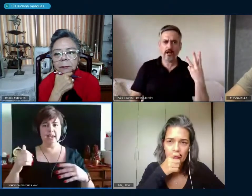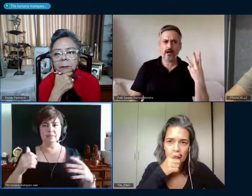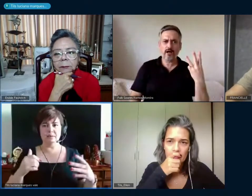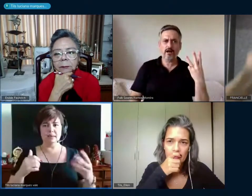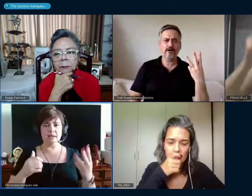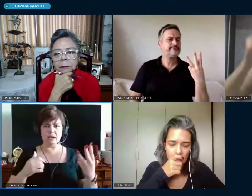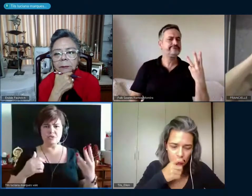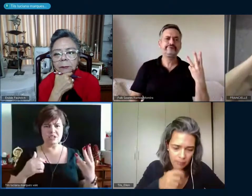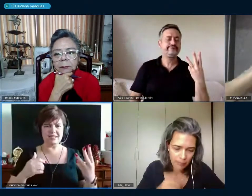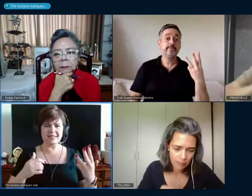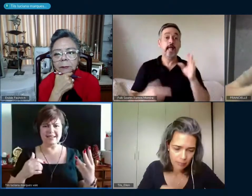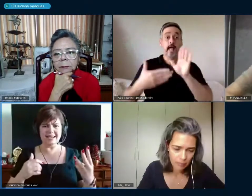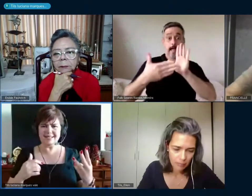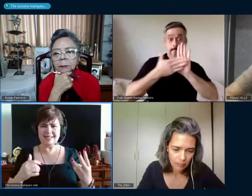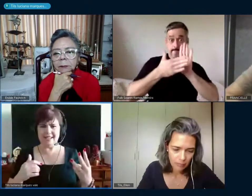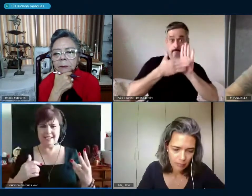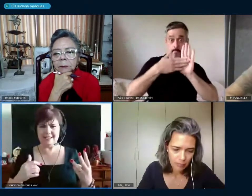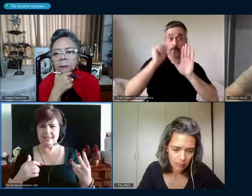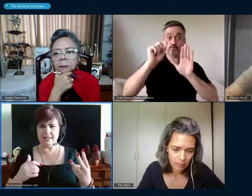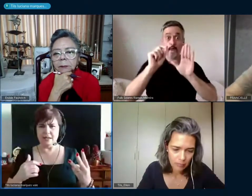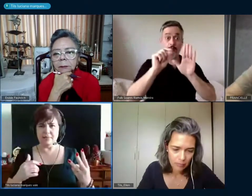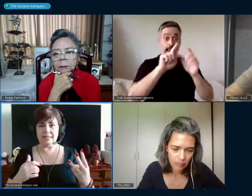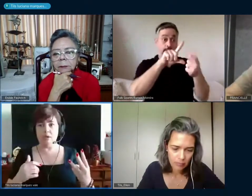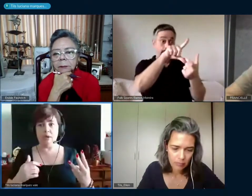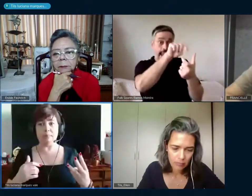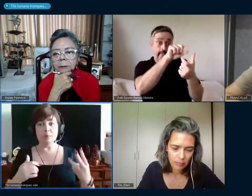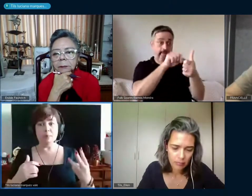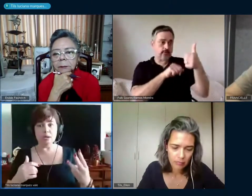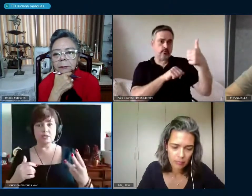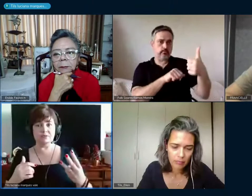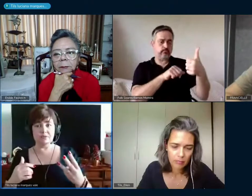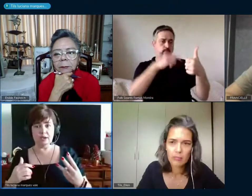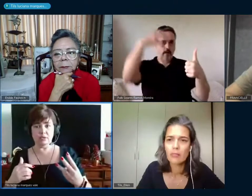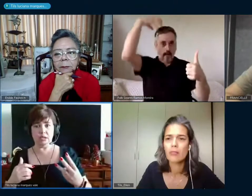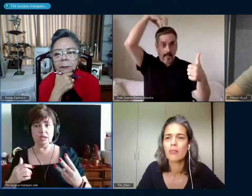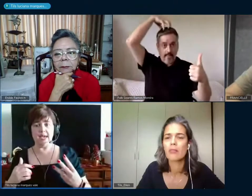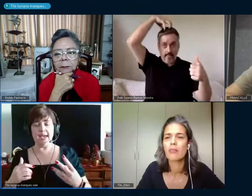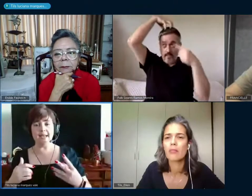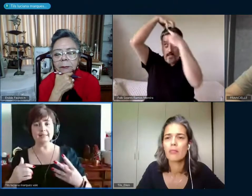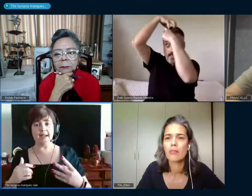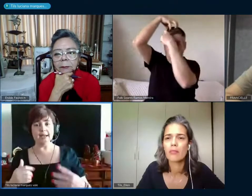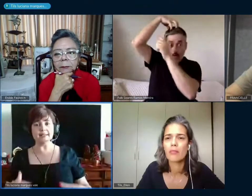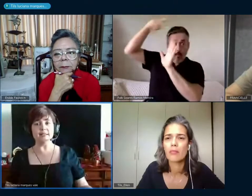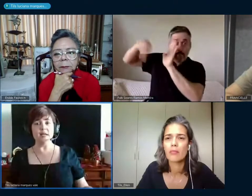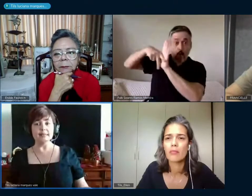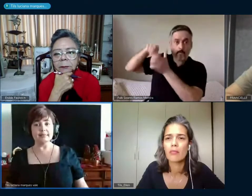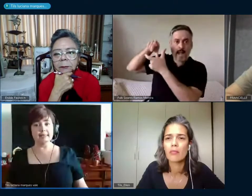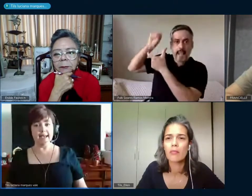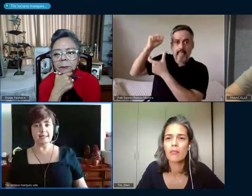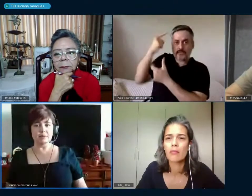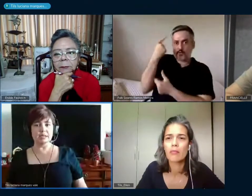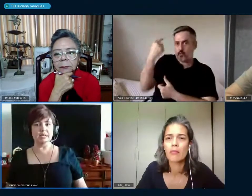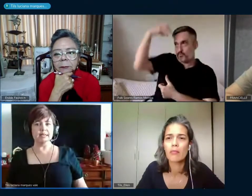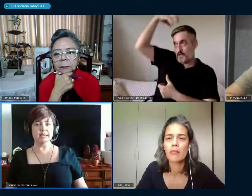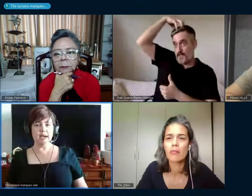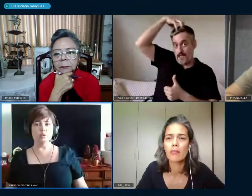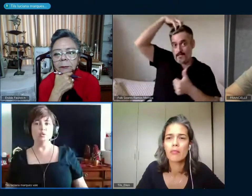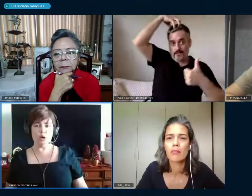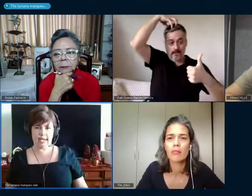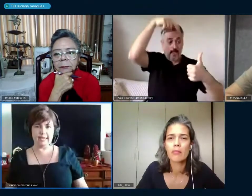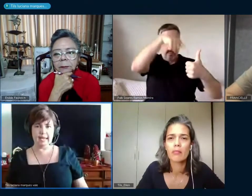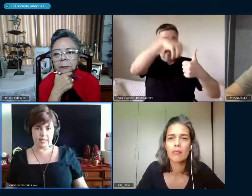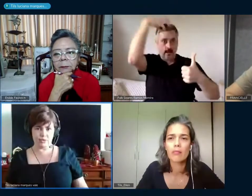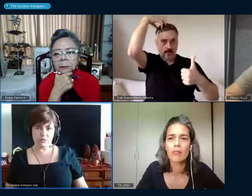período rei primeiro, e utiliza três sinais. Mas não, a proposta de Felten, ele traz dessa maneira, que